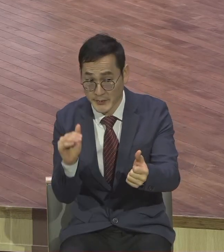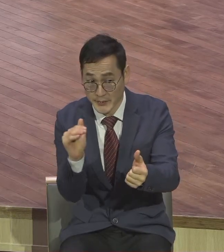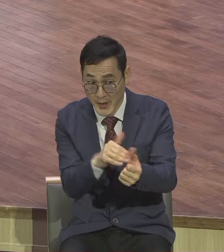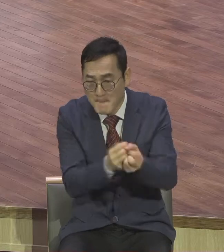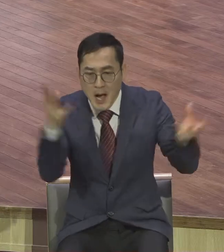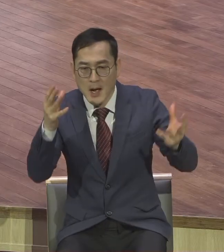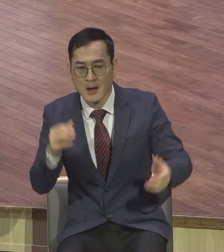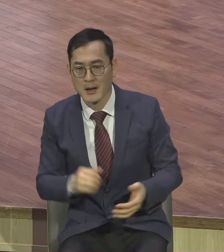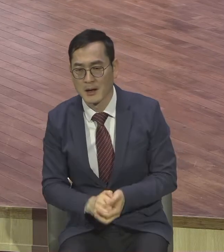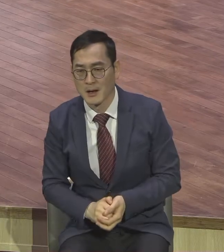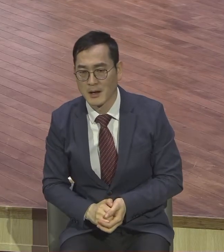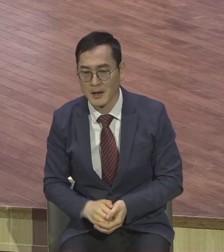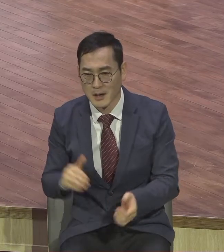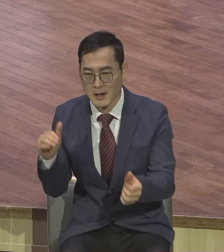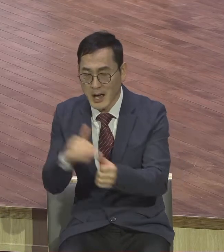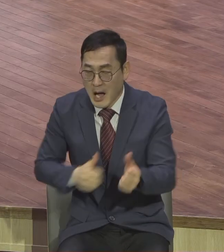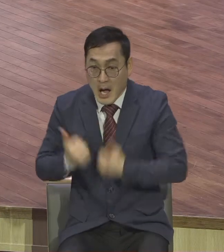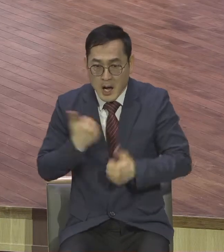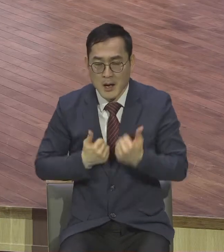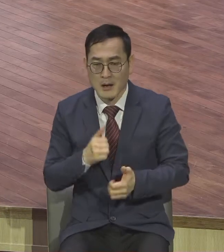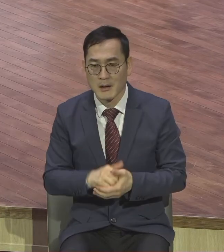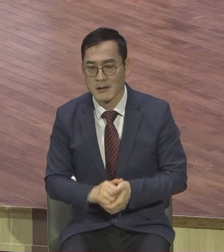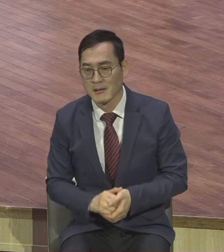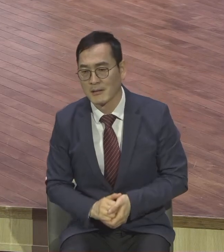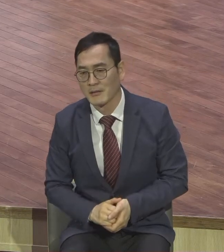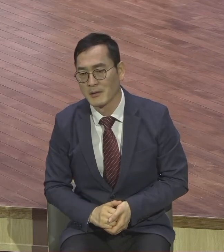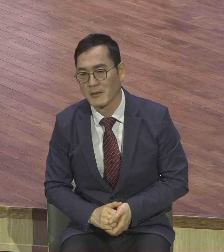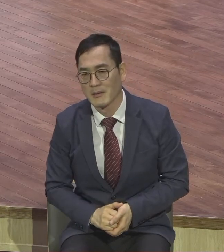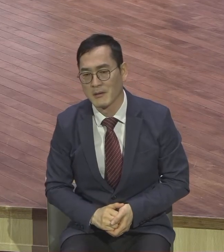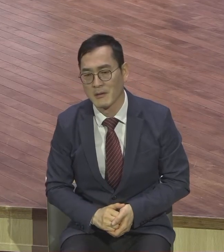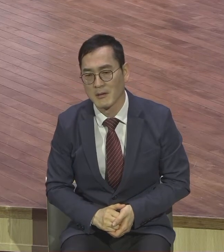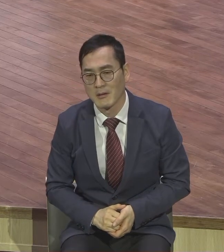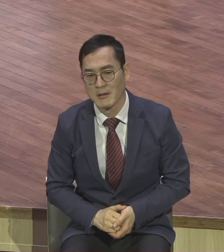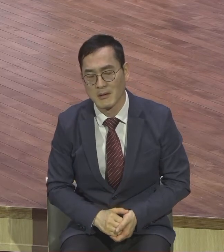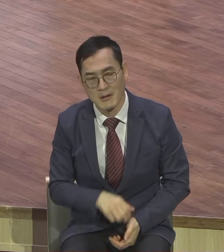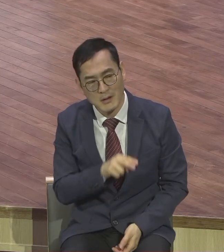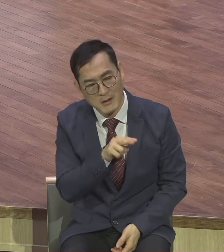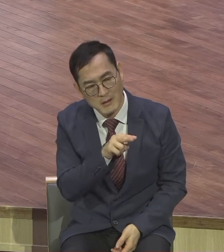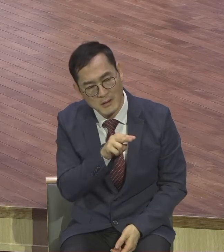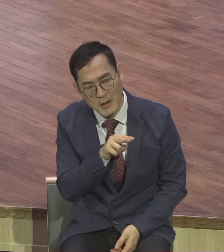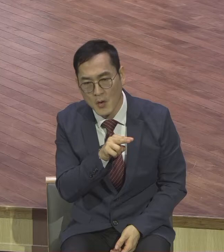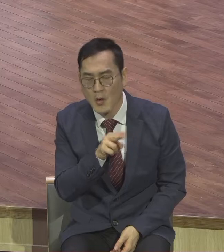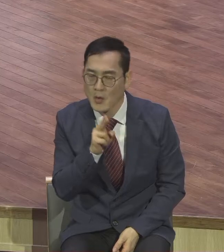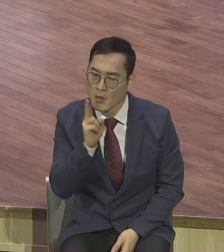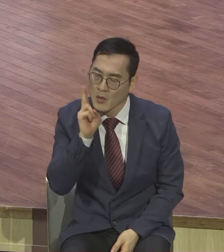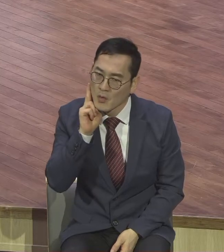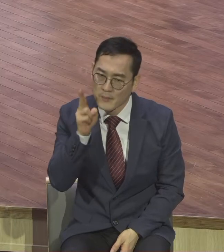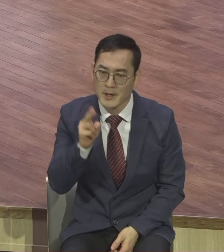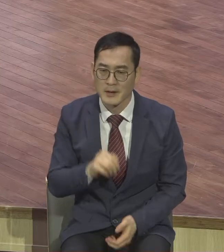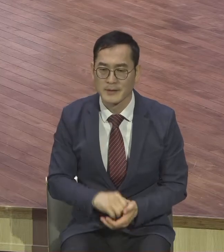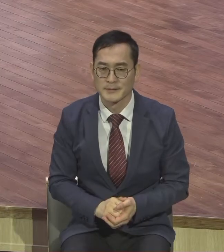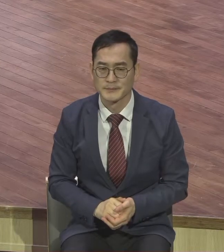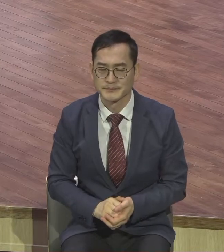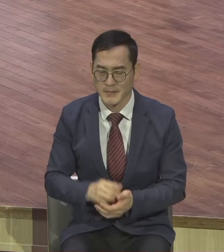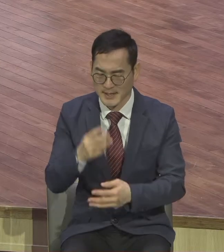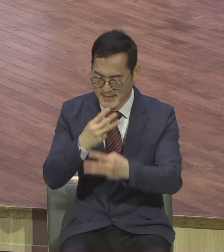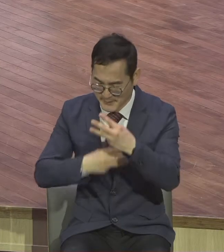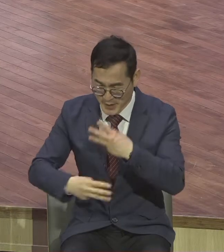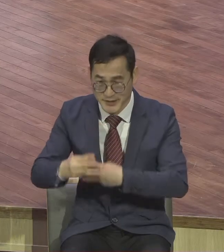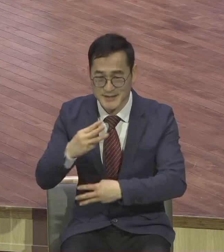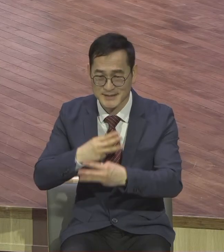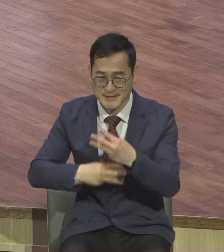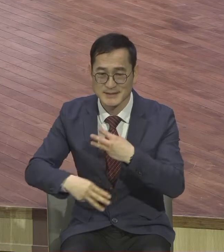그러니까 이게 56% 주위에 이런 문제가 있는 사람들이 너무 많이 있잖아요 잘 봐야 됩니다 우리 랩런터들이 생활하는